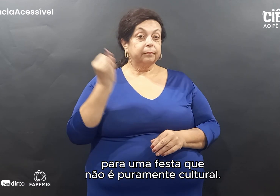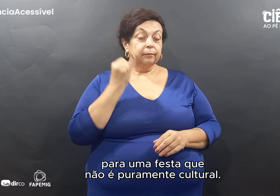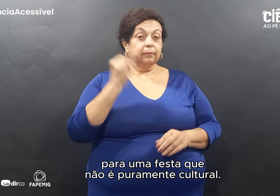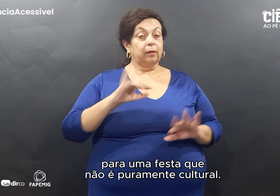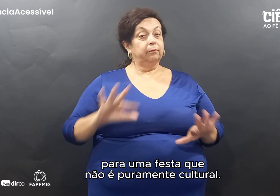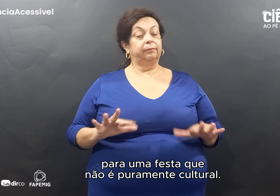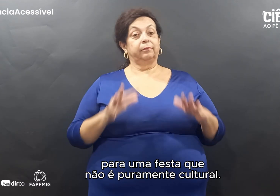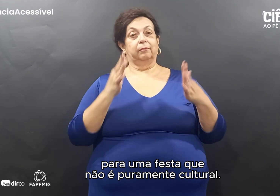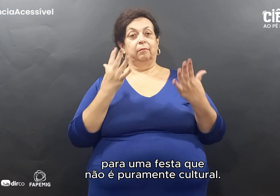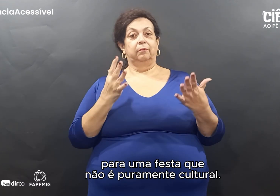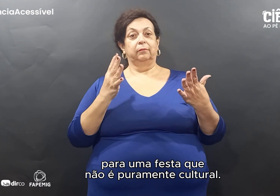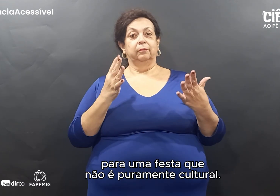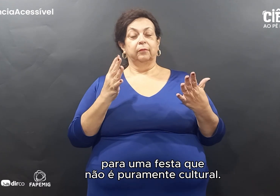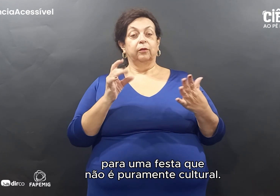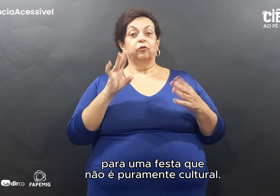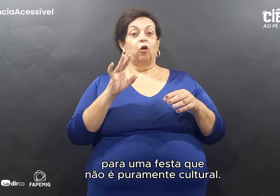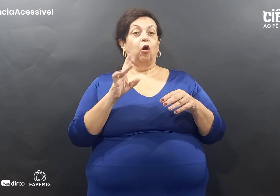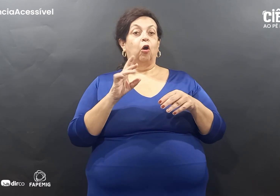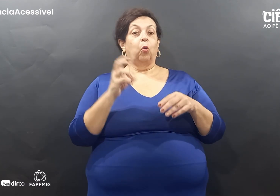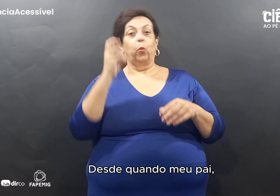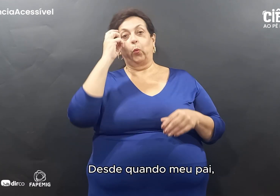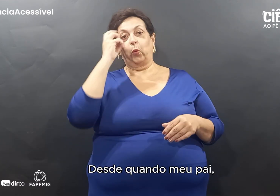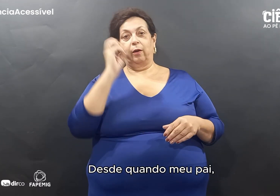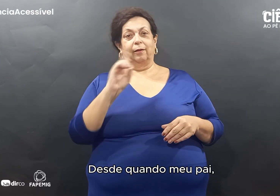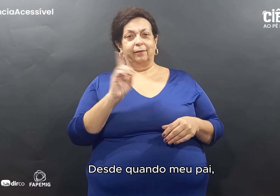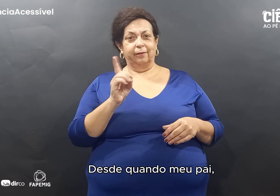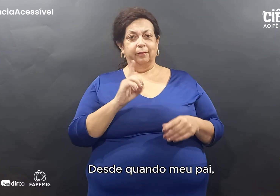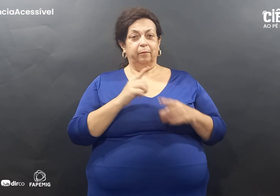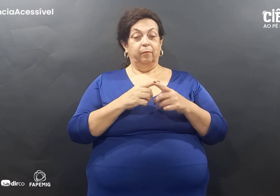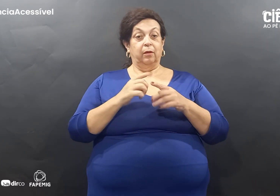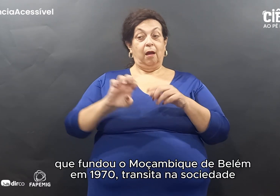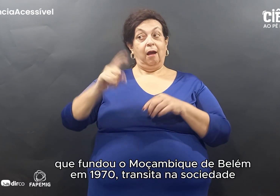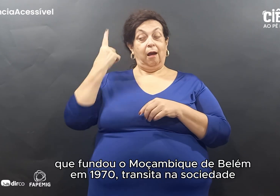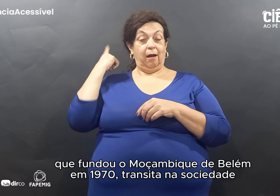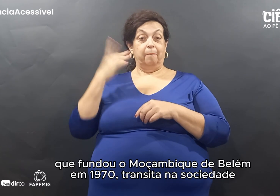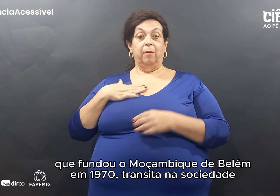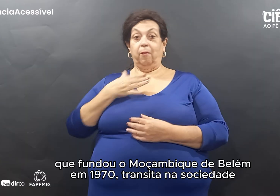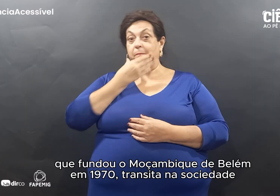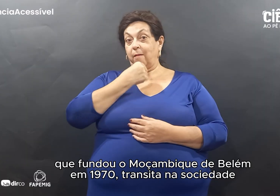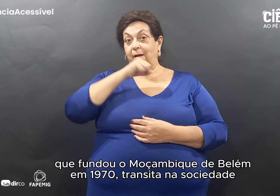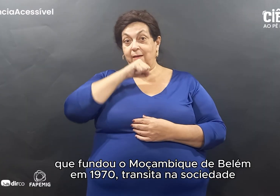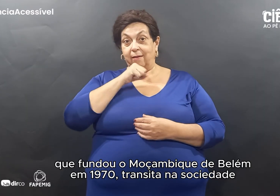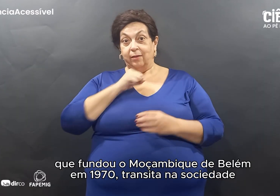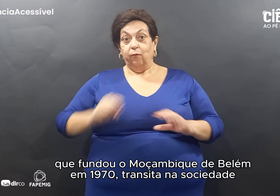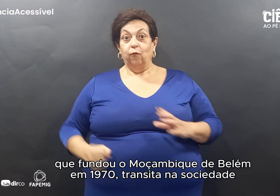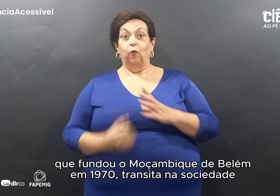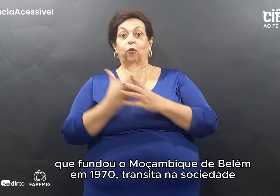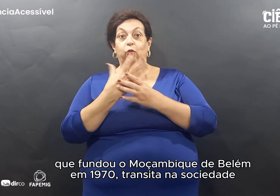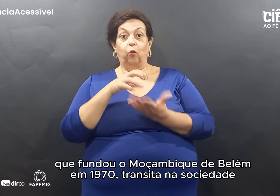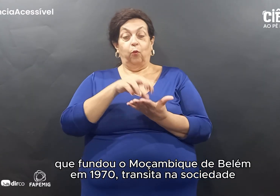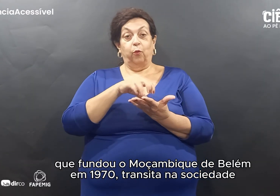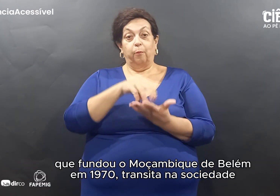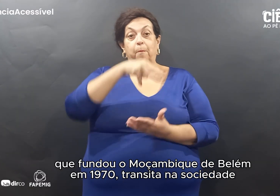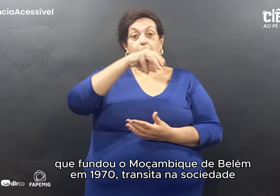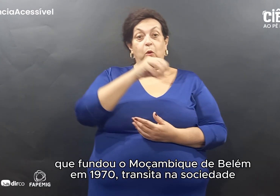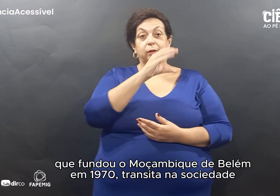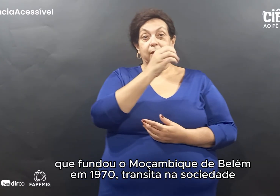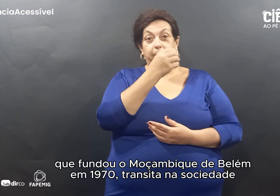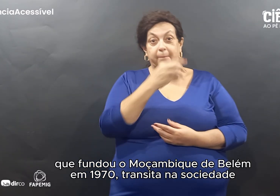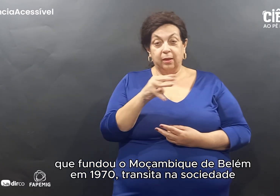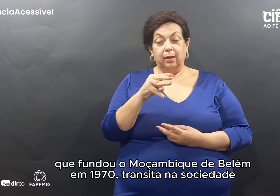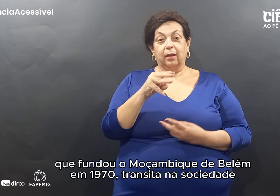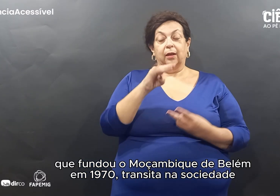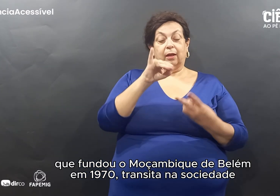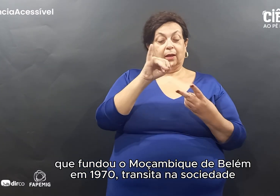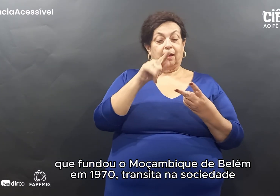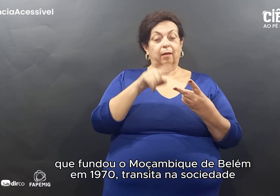uma festa que ela não é puramente cultural. Desde quando meu pai, que fundou o Moçambique de Belém em 1970,